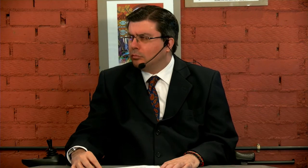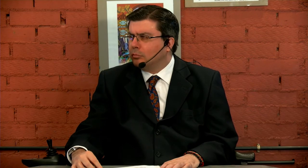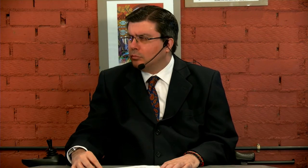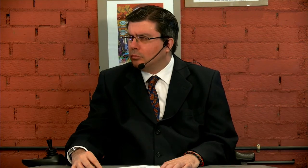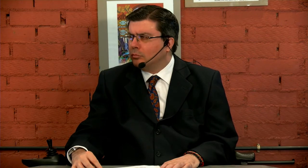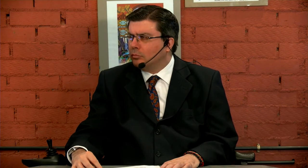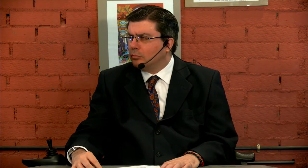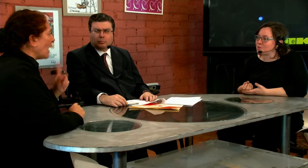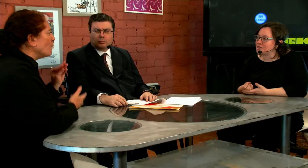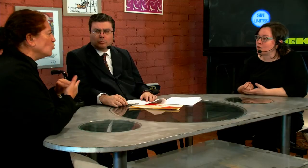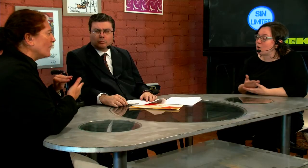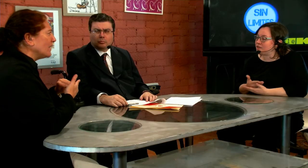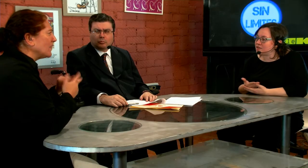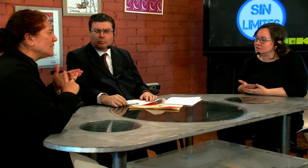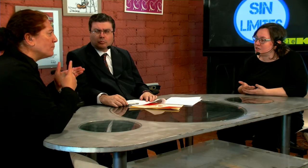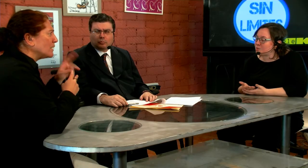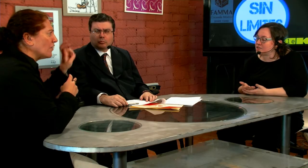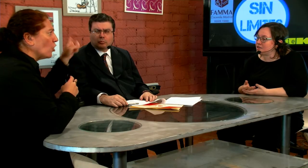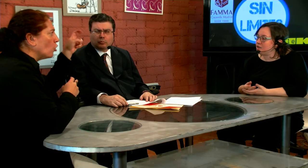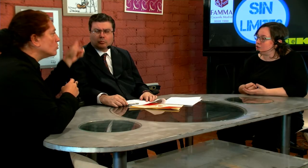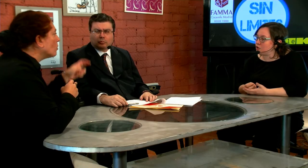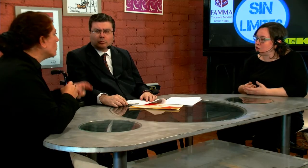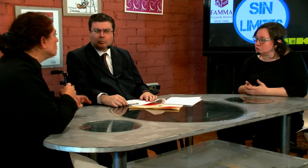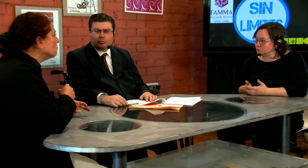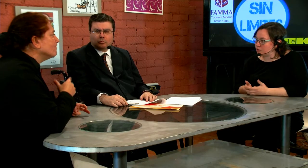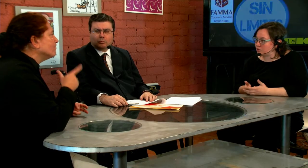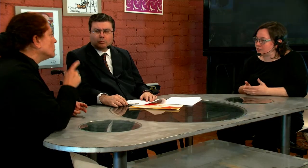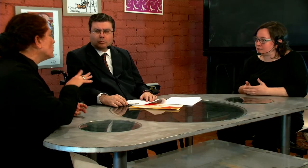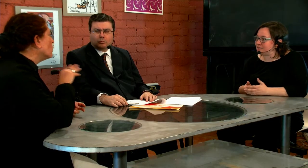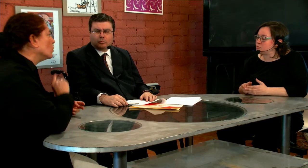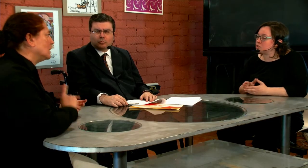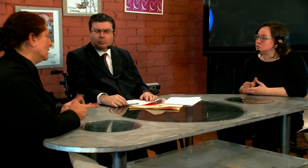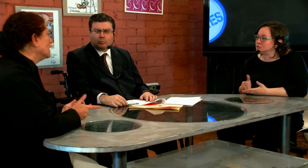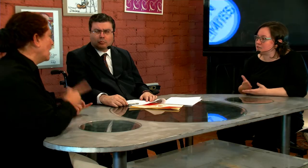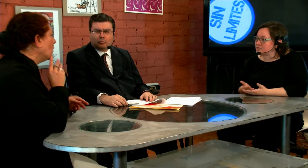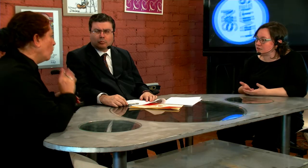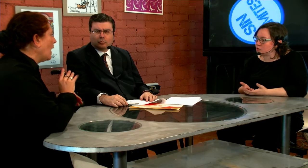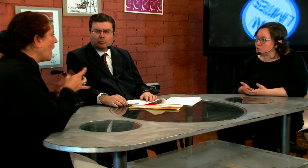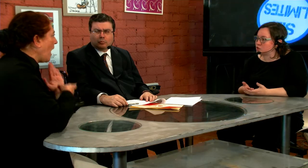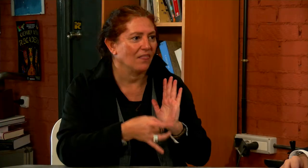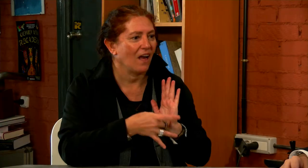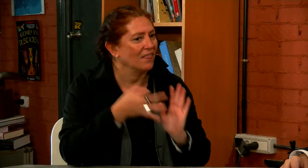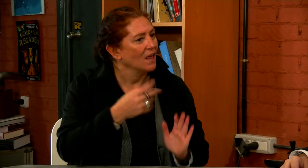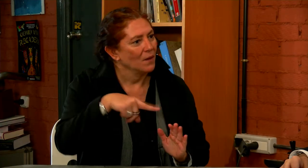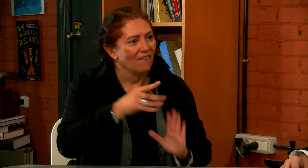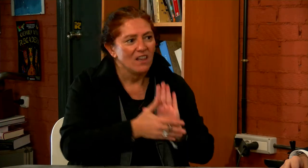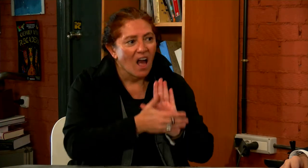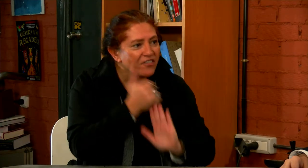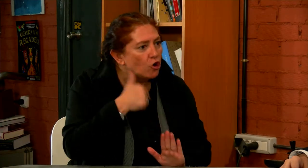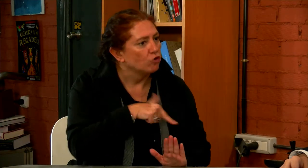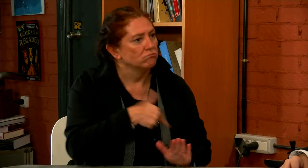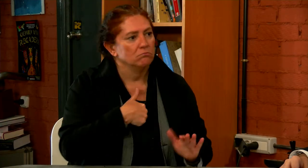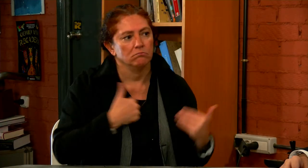Este, pues ese intérprete, cualquier intérprete, no lo soluciona. Tenemos que buscar que ese recurso sea bueno y de